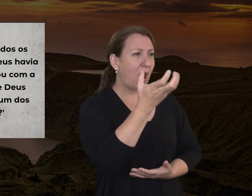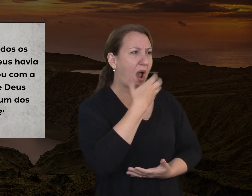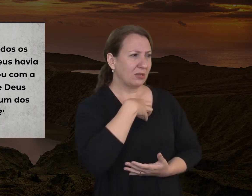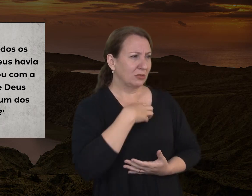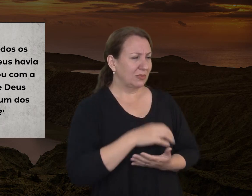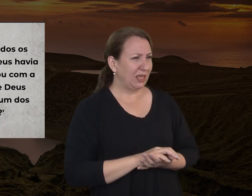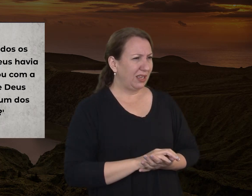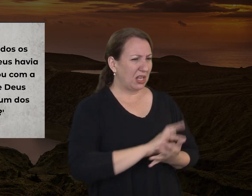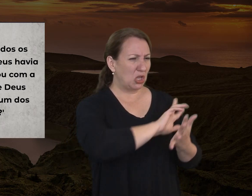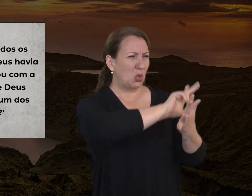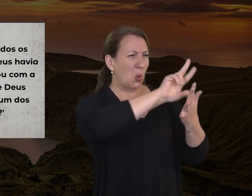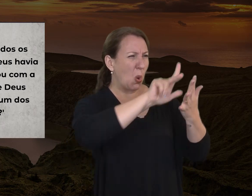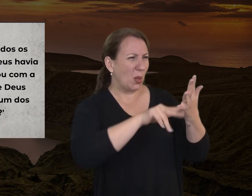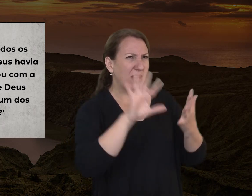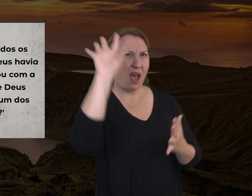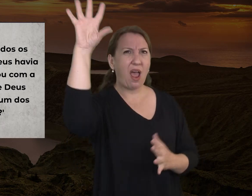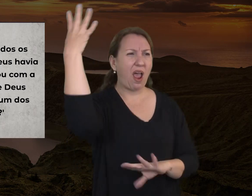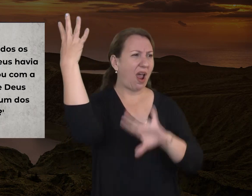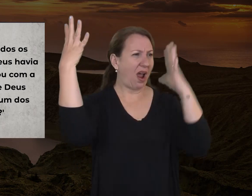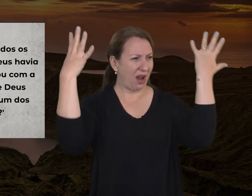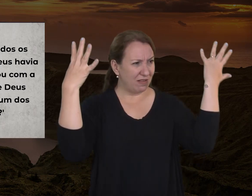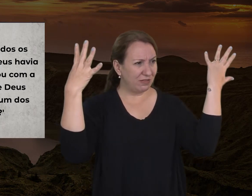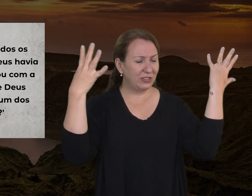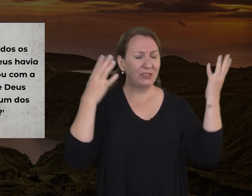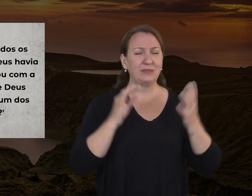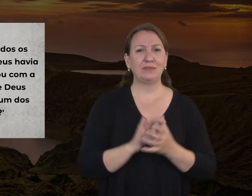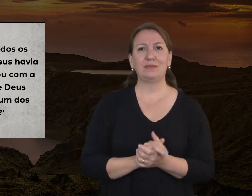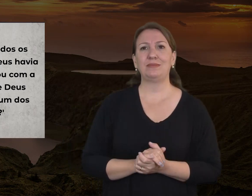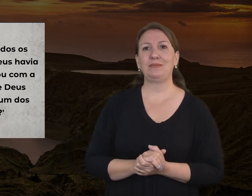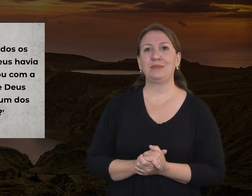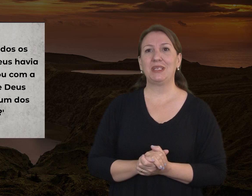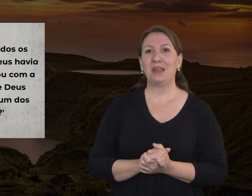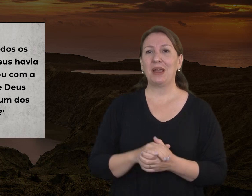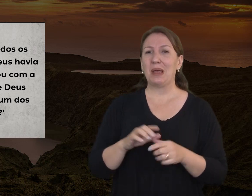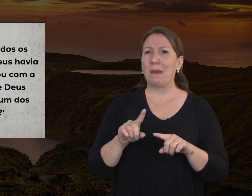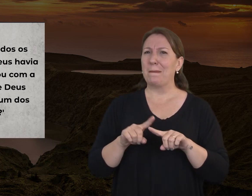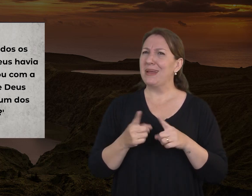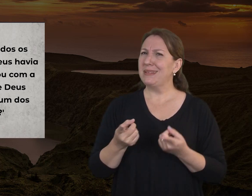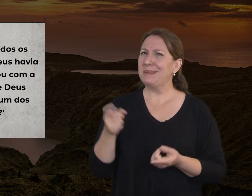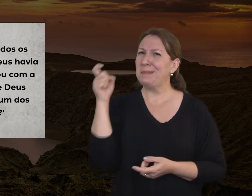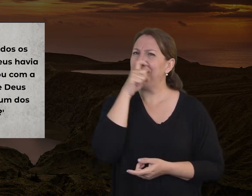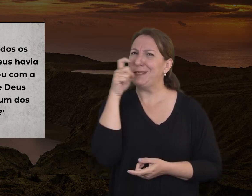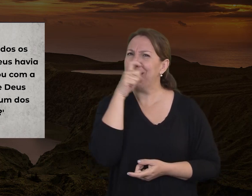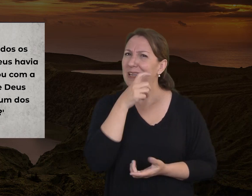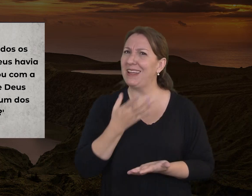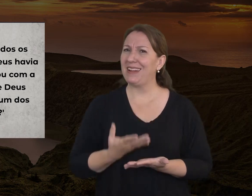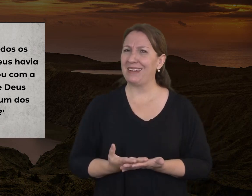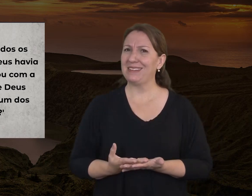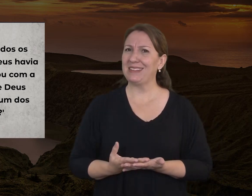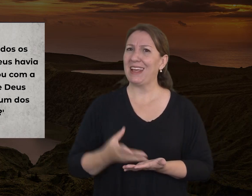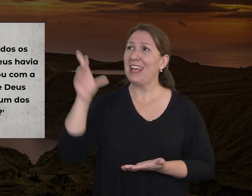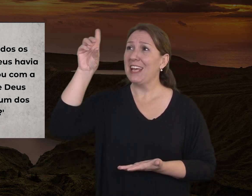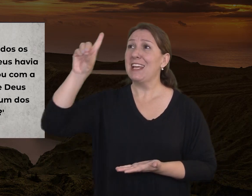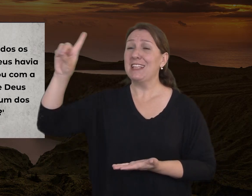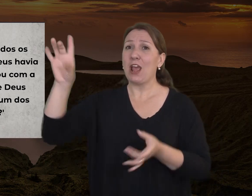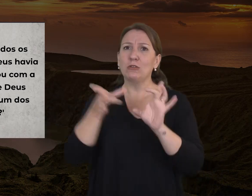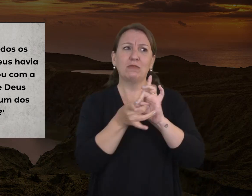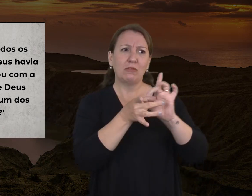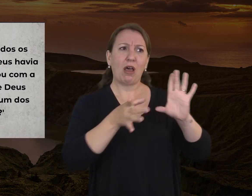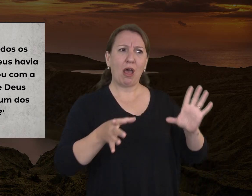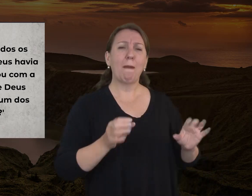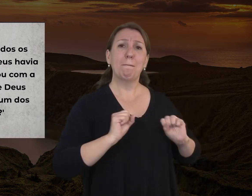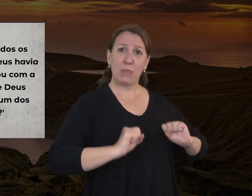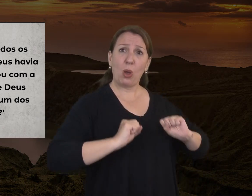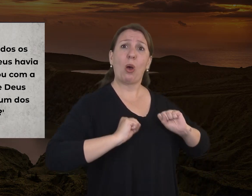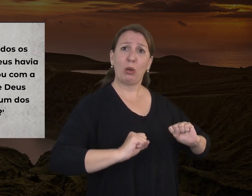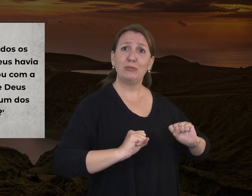sorte de árvore do jardim, porque Deus deu todas as árvores do jardim para alimento, né? Agradável à vista,